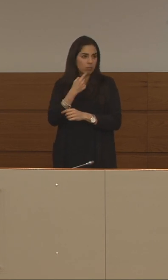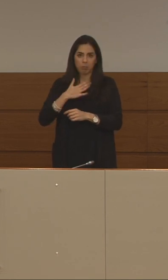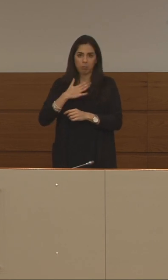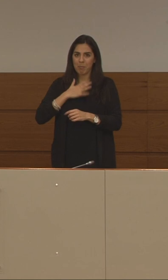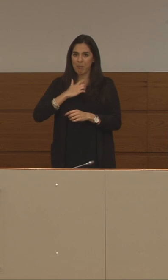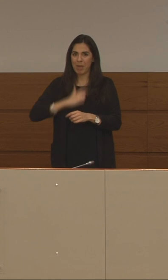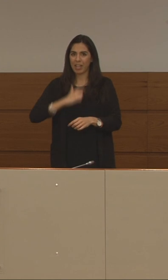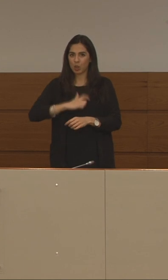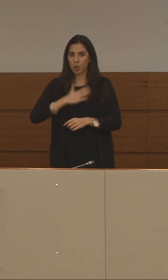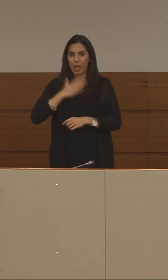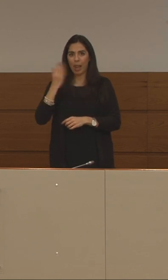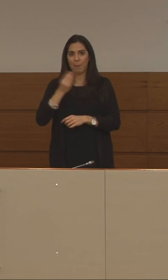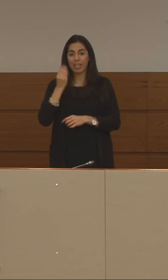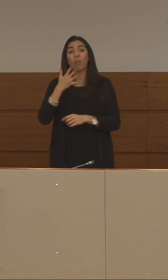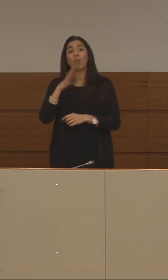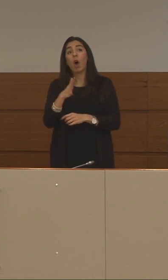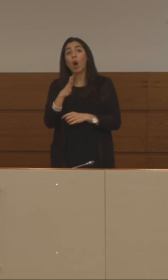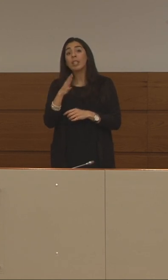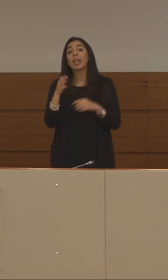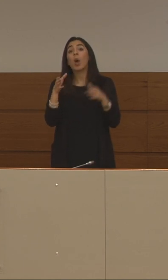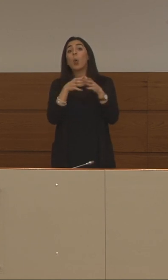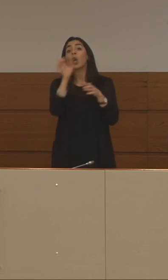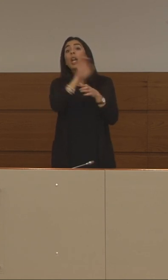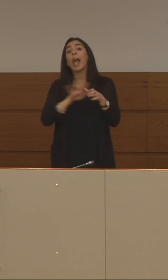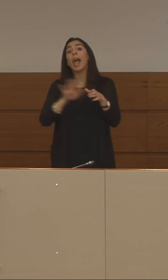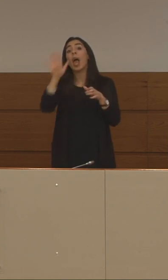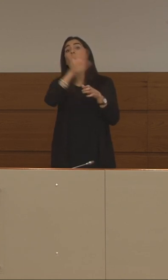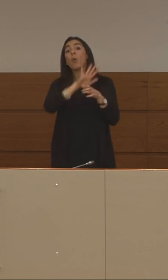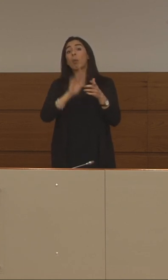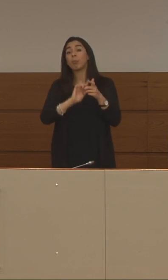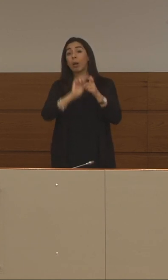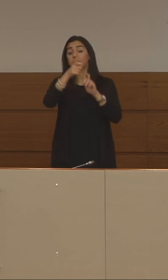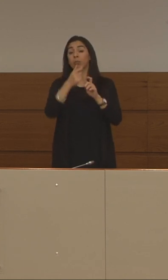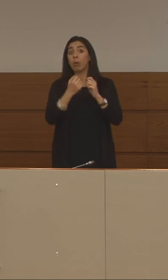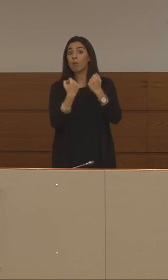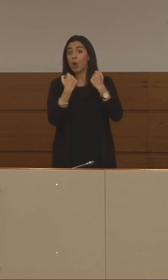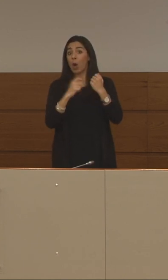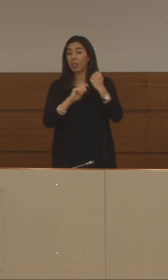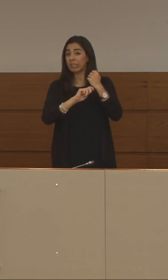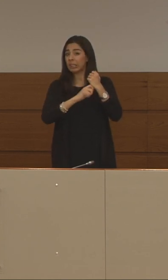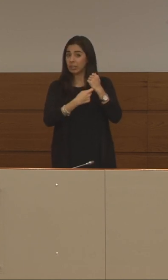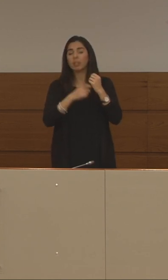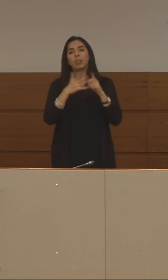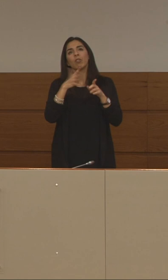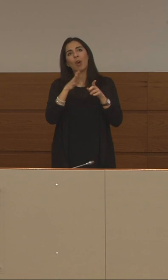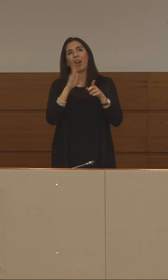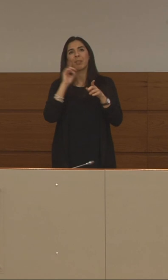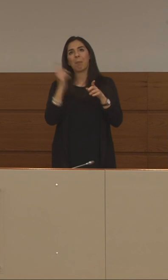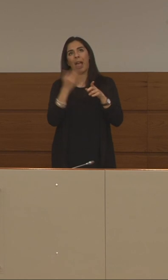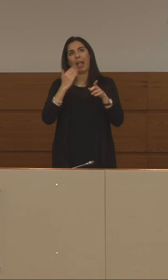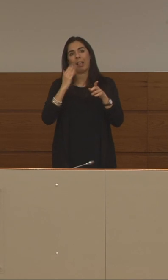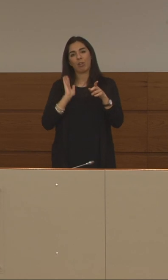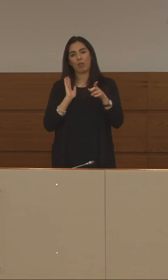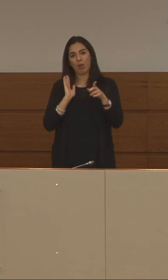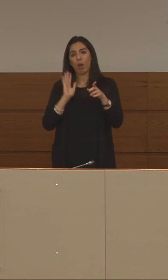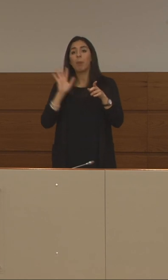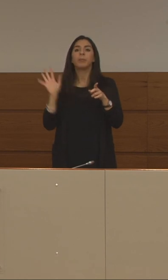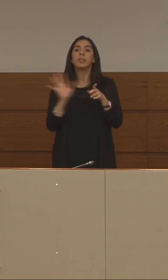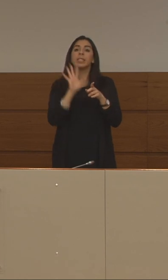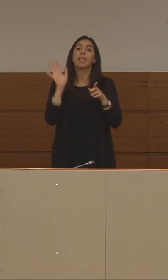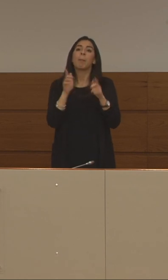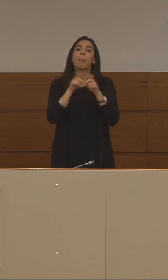da parte dell'unione europea più decisa sarebbe stata auspicabile sembra che però paesi come la francia la